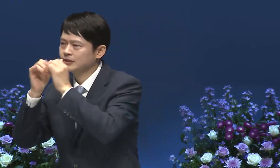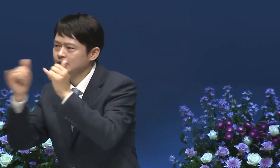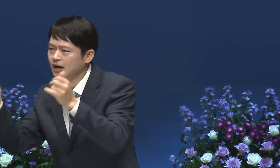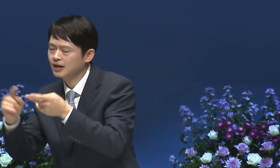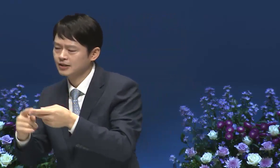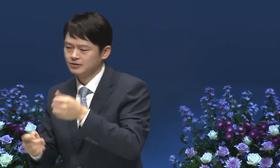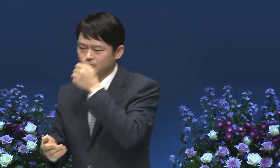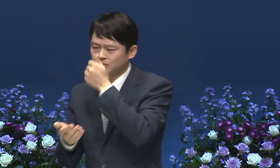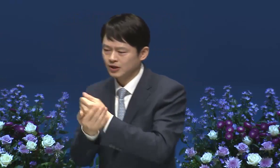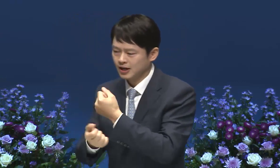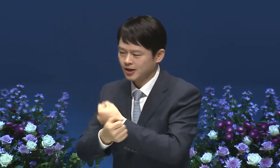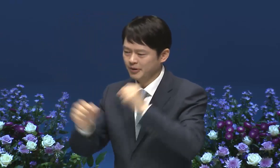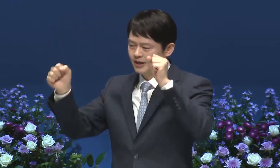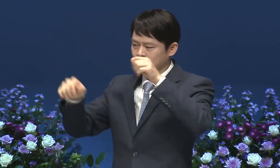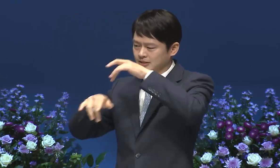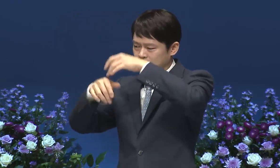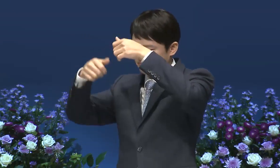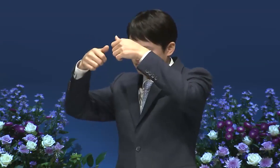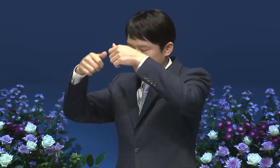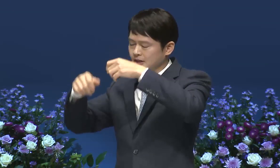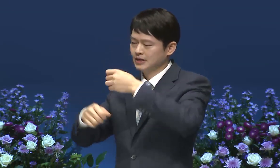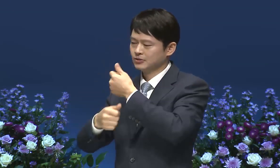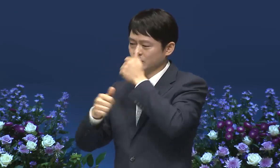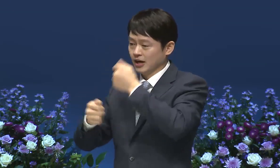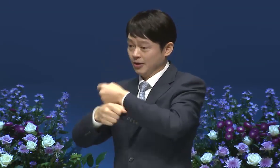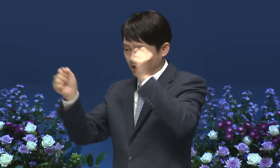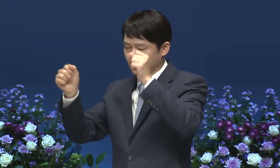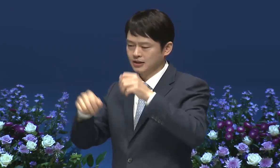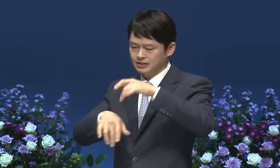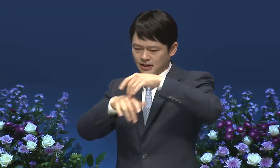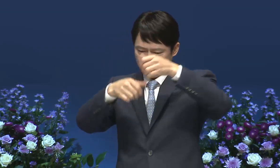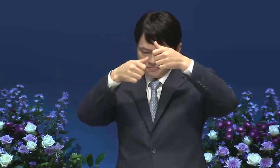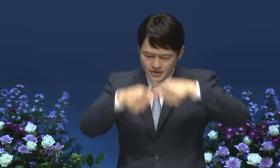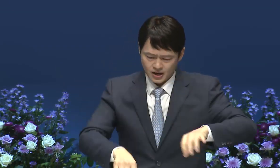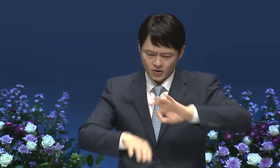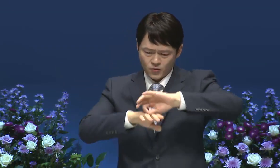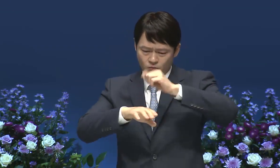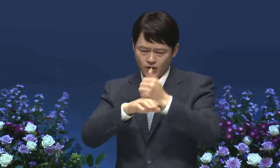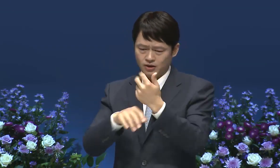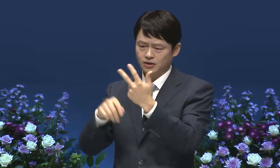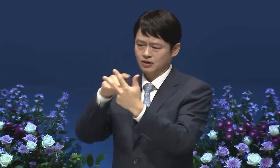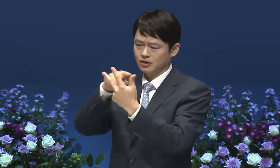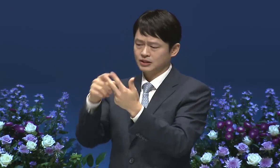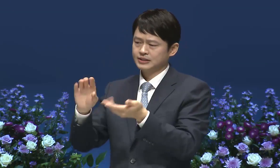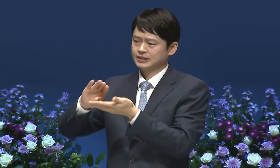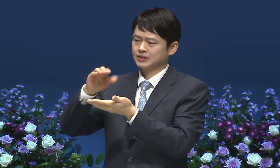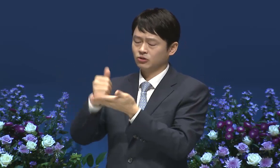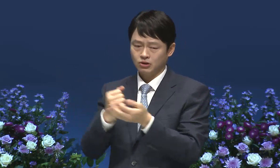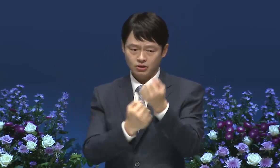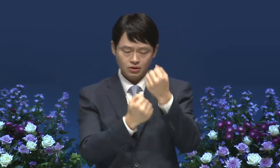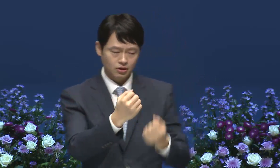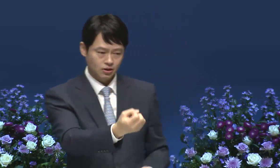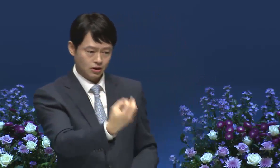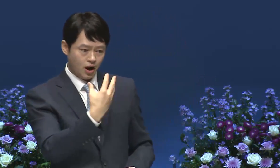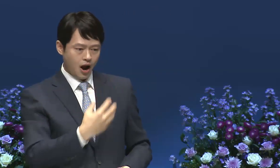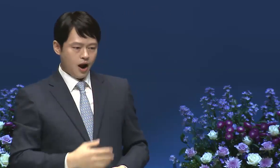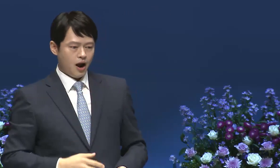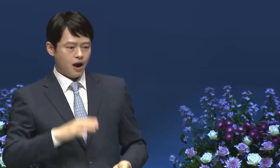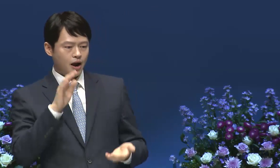있었습니다. 예수가 하나님 만나는 길 되시고 사단에는 머리를 깨뜨리시고 우리의 모든 죄를 해결하셨다는